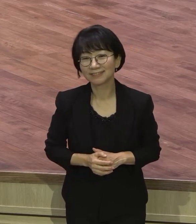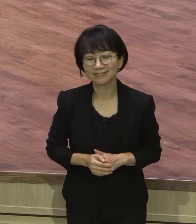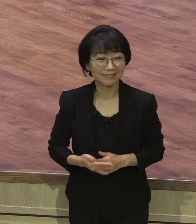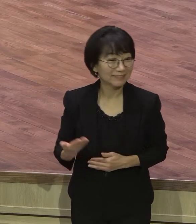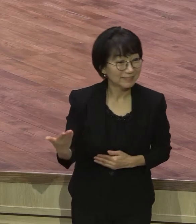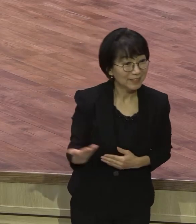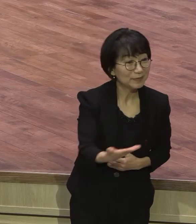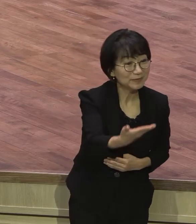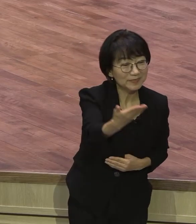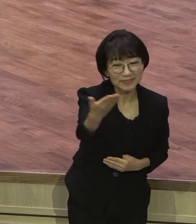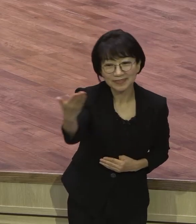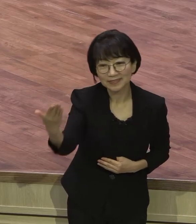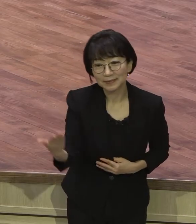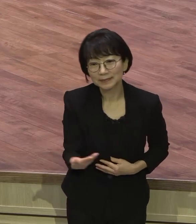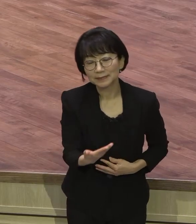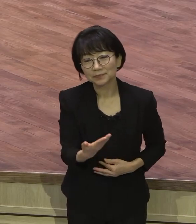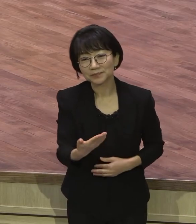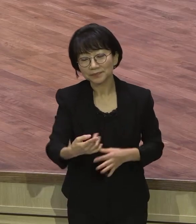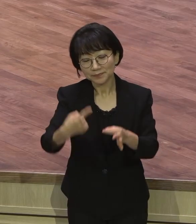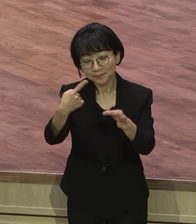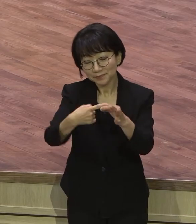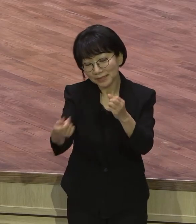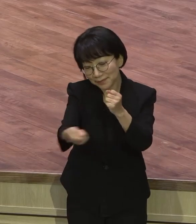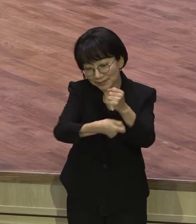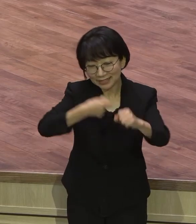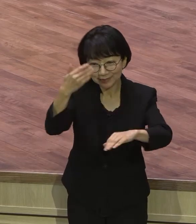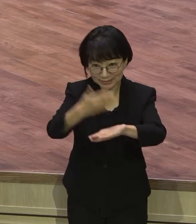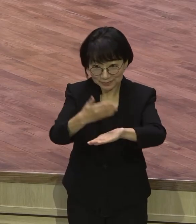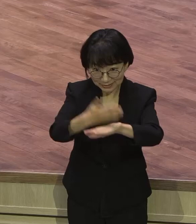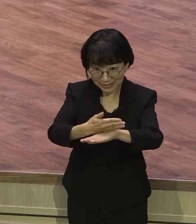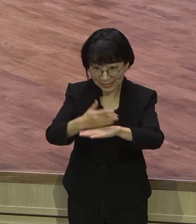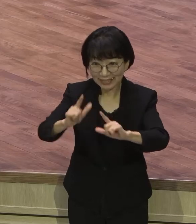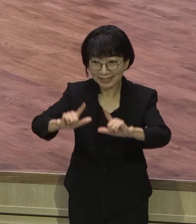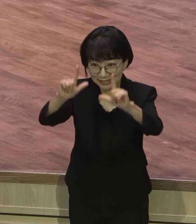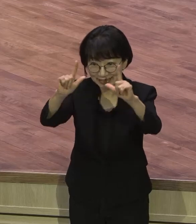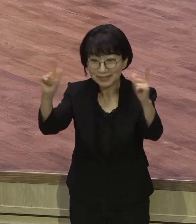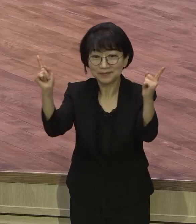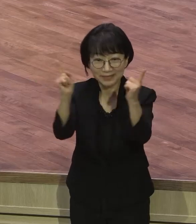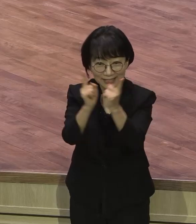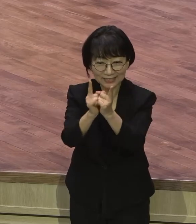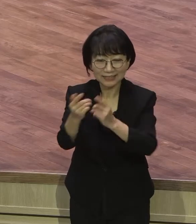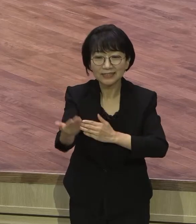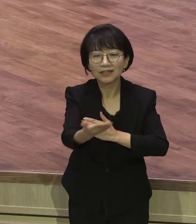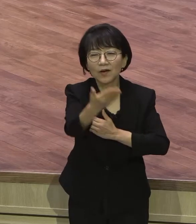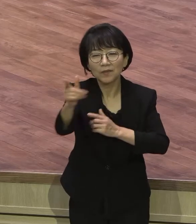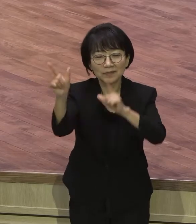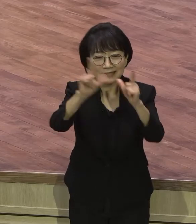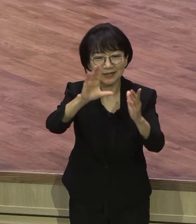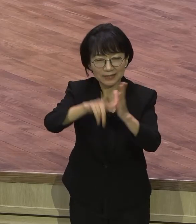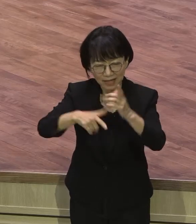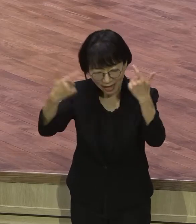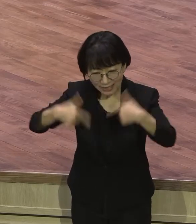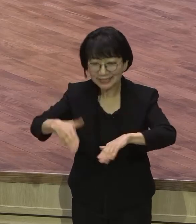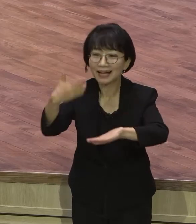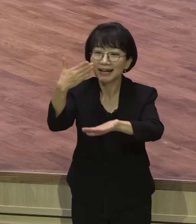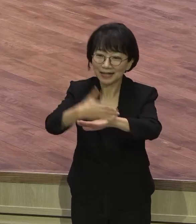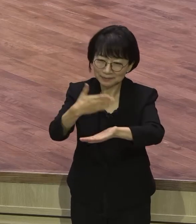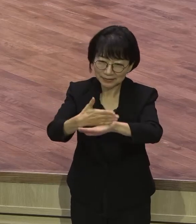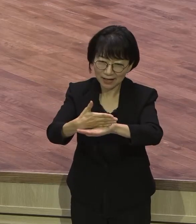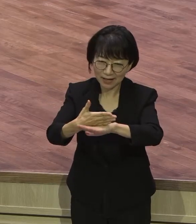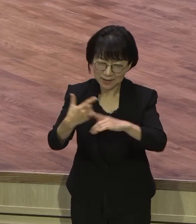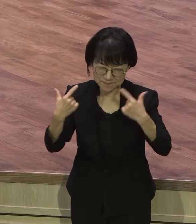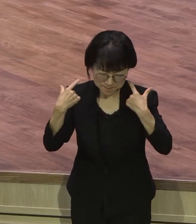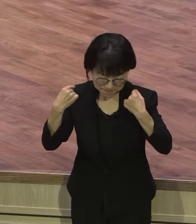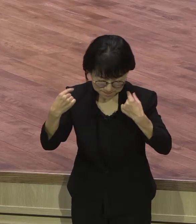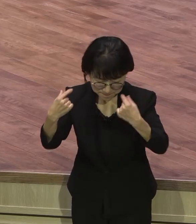우리 연계 모든 성도들 맥주 감사주를 맞이해서 정말 여러분 삶 속에 감사 모드가 지속되기